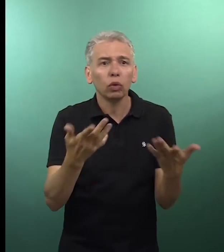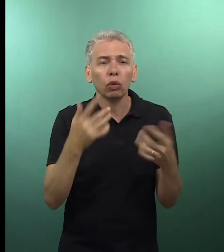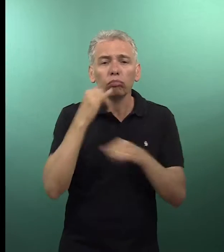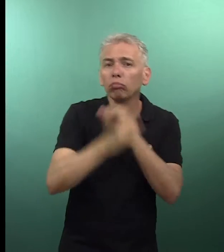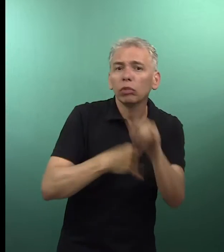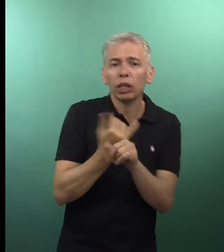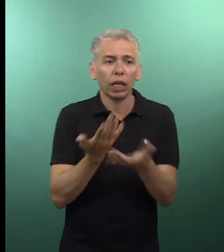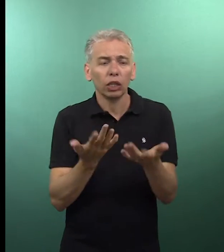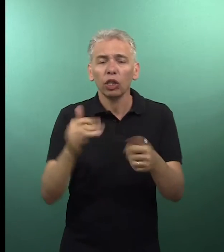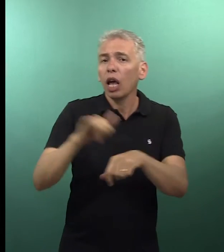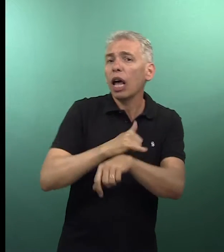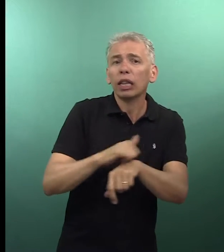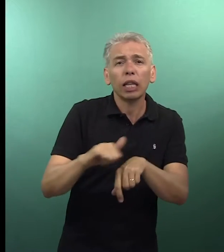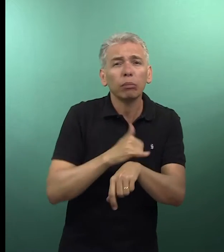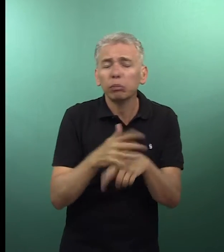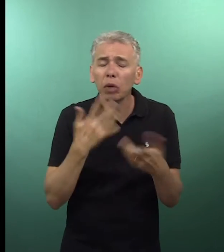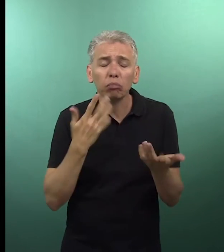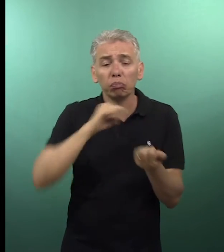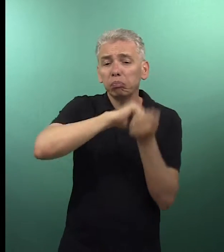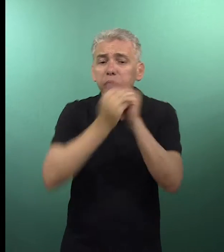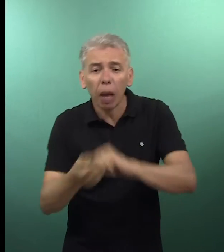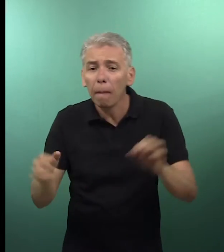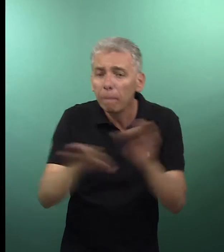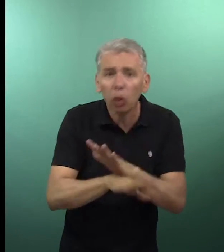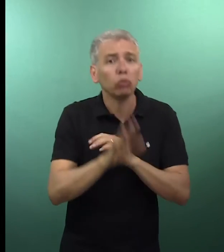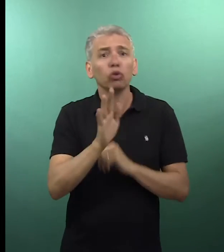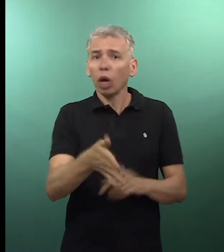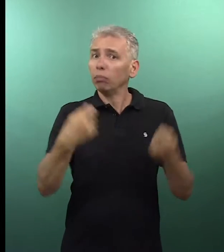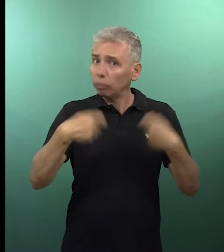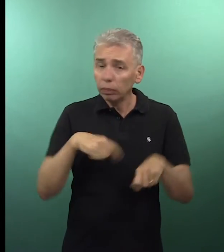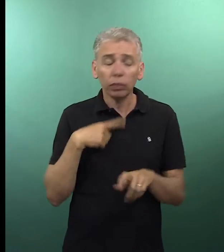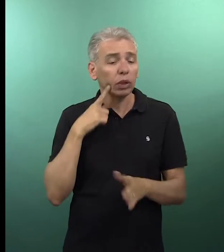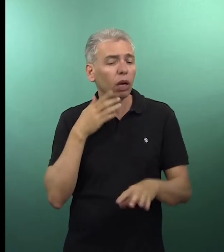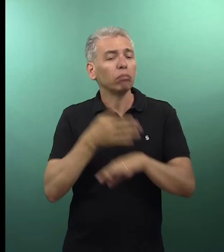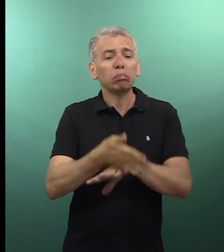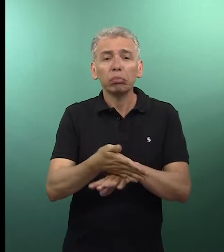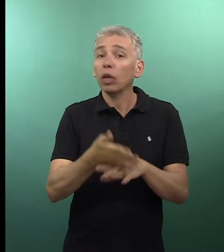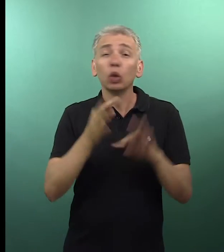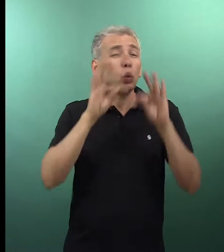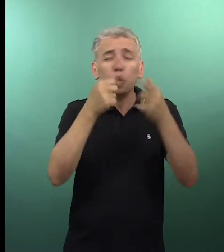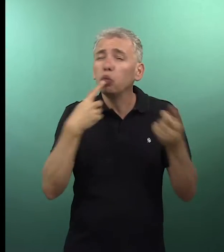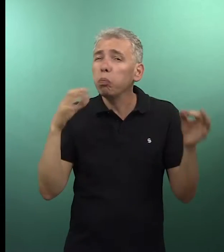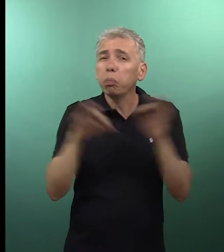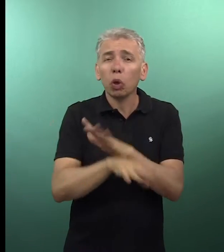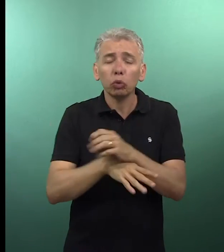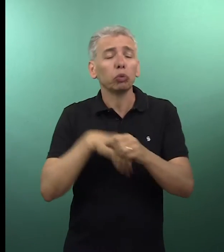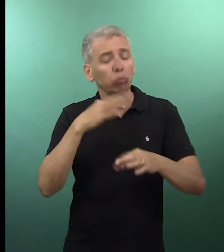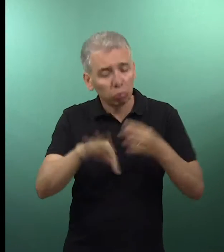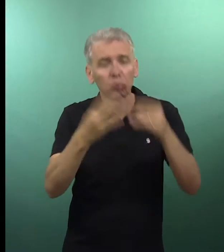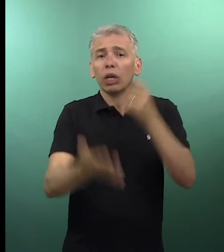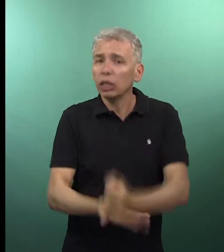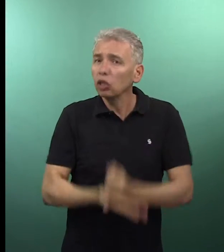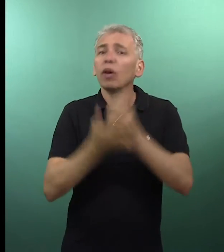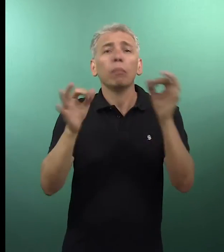efetiva na sociedade em igualdade de condições com as demais pessoas inciso 12 tecnologia assistiva